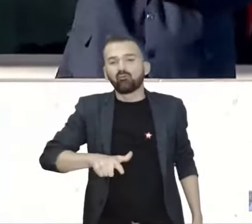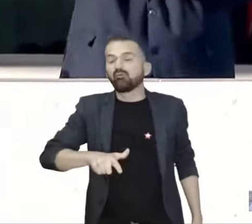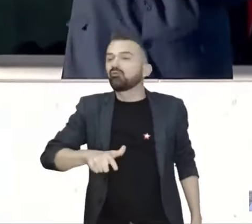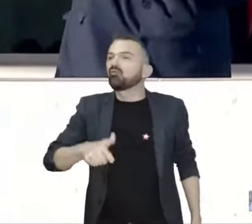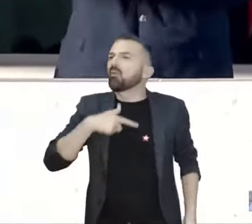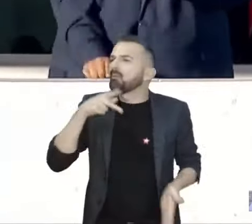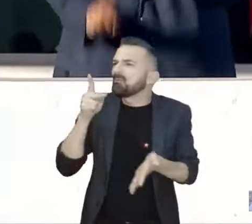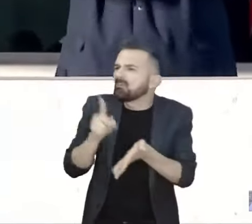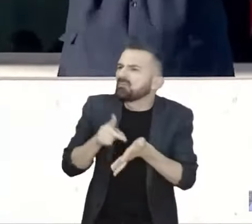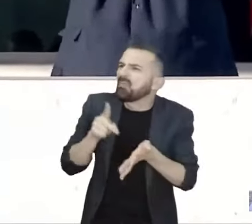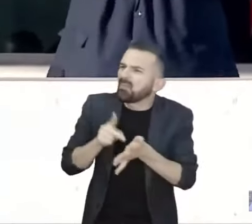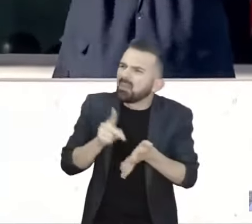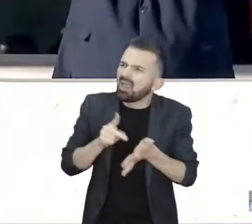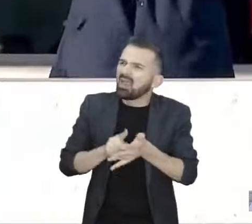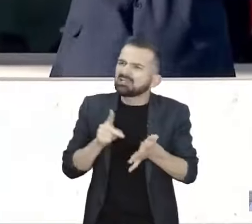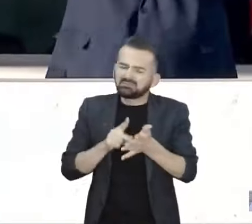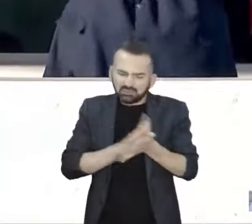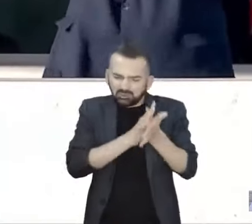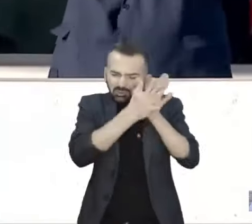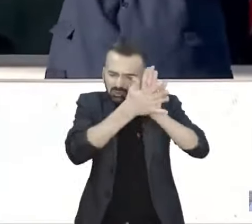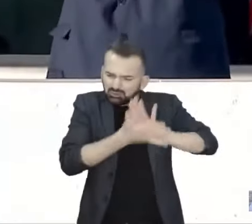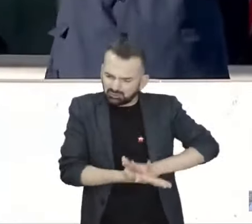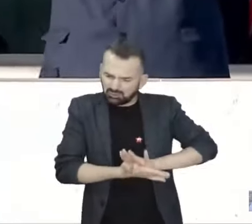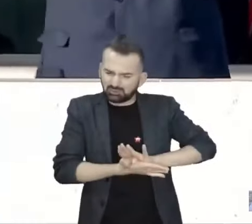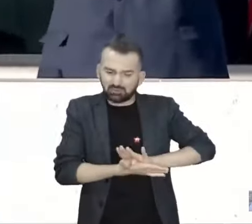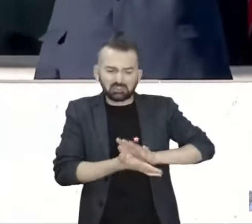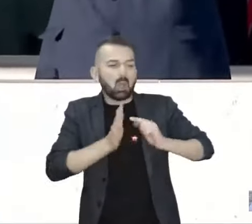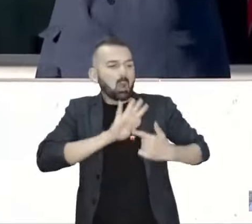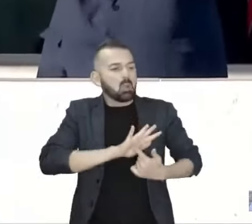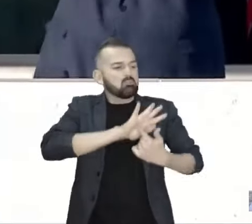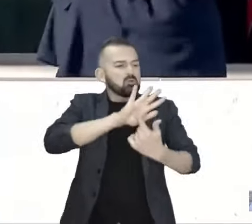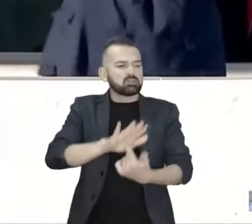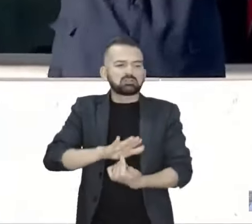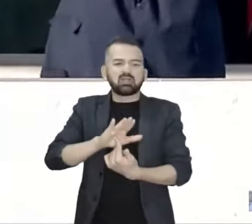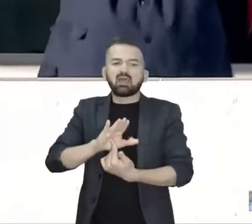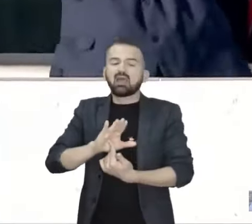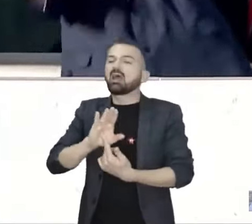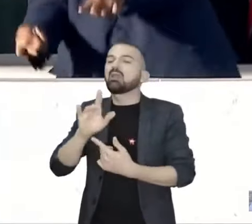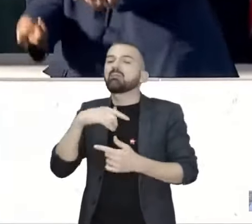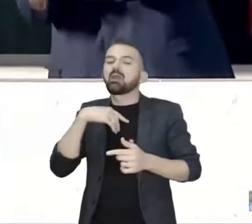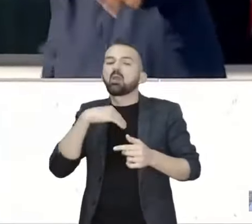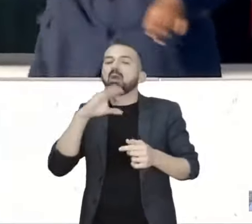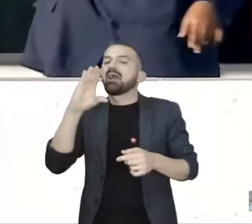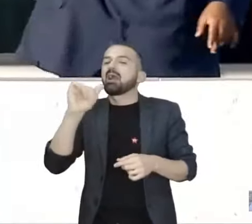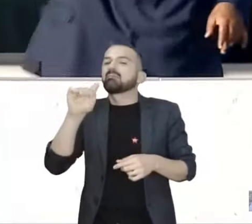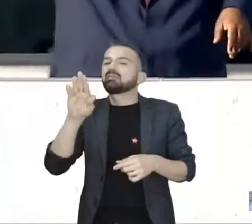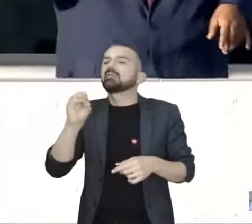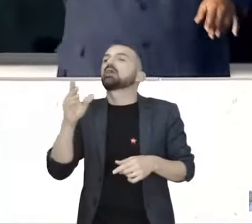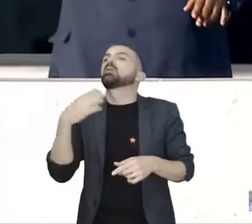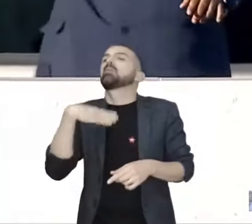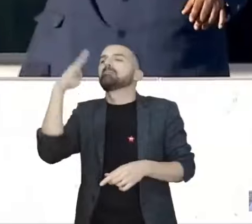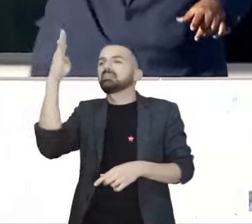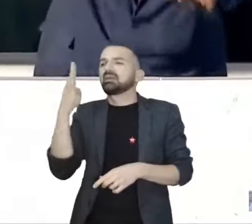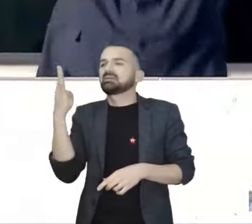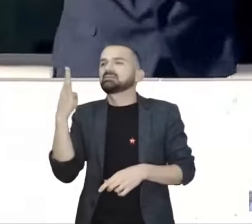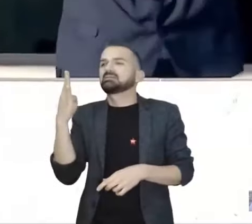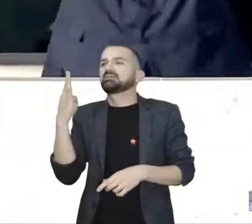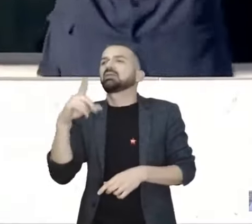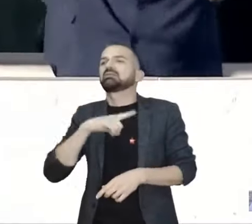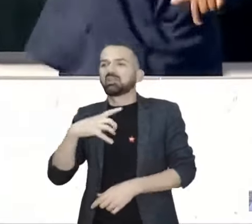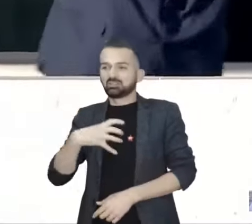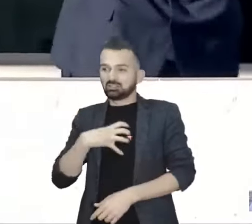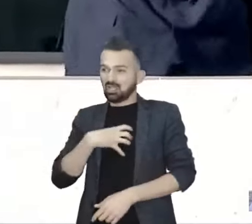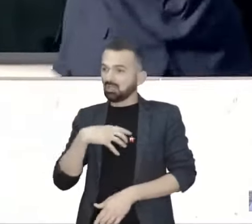diante do quadro de destruição revelado pelo Gabinete da Transição, O Brasil tem jeito, depende de nós,